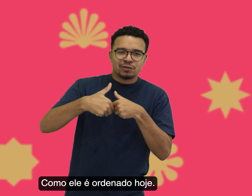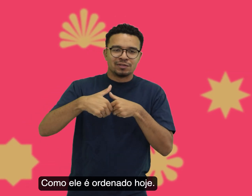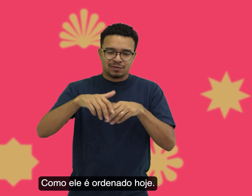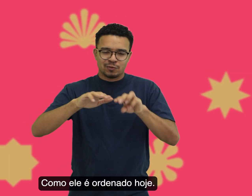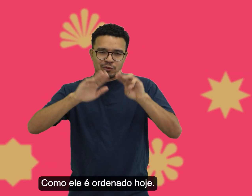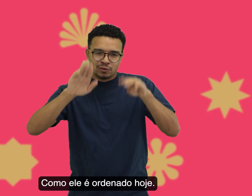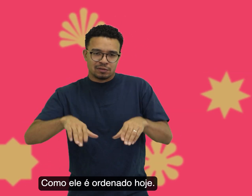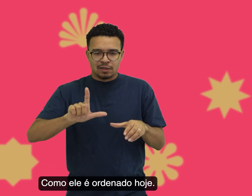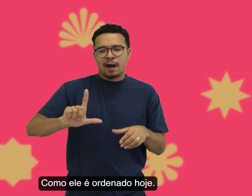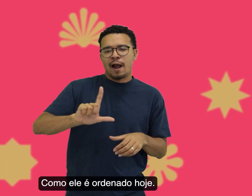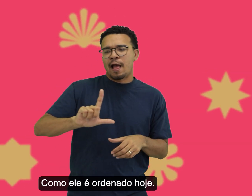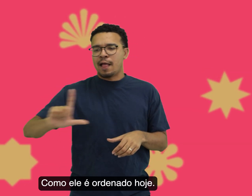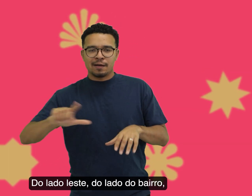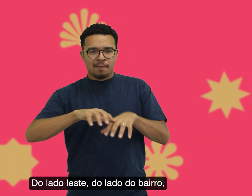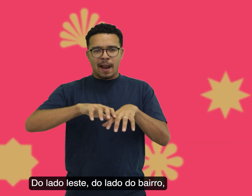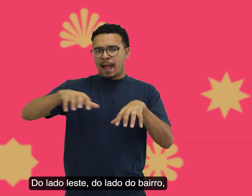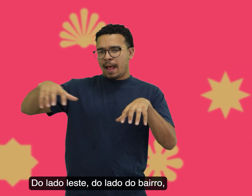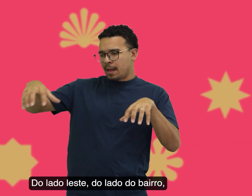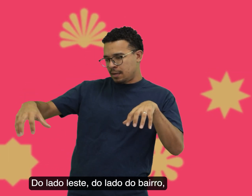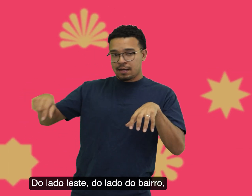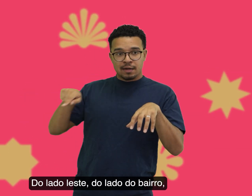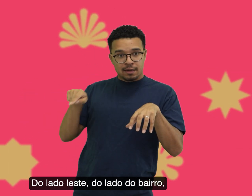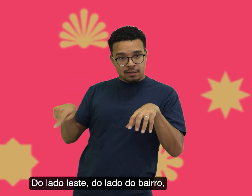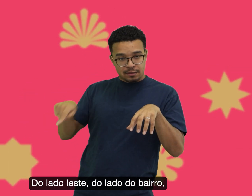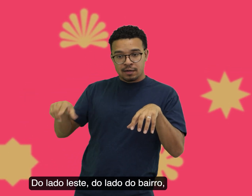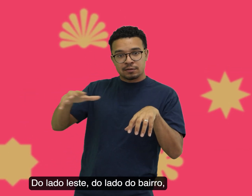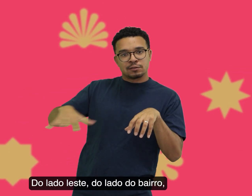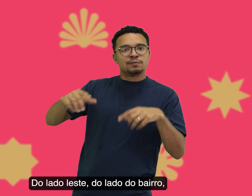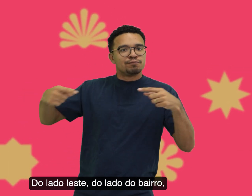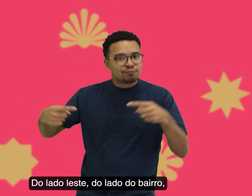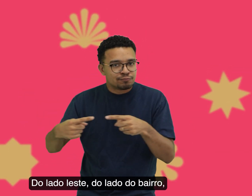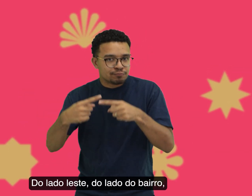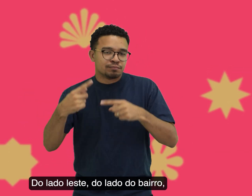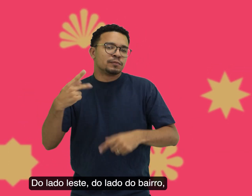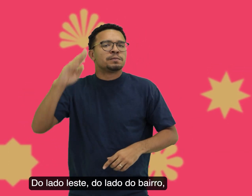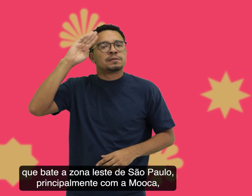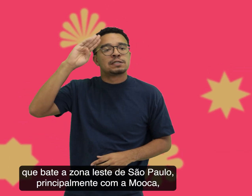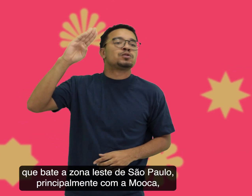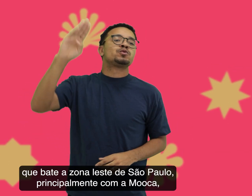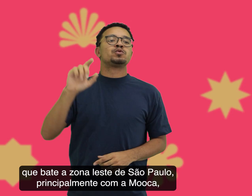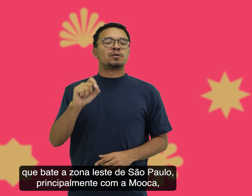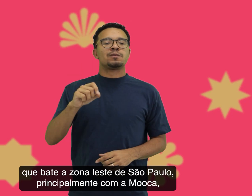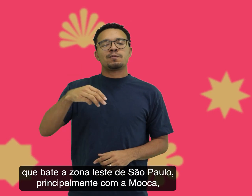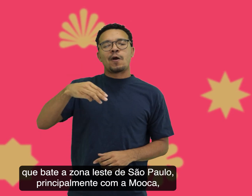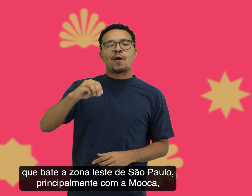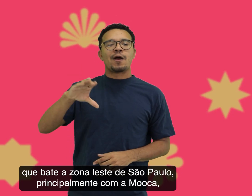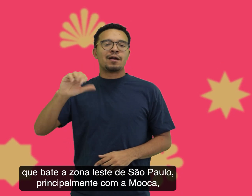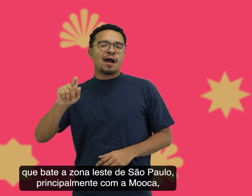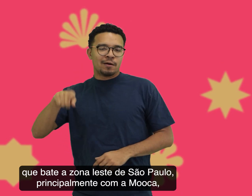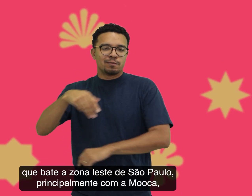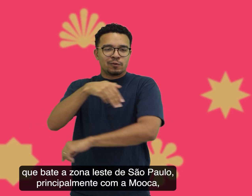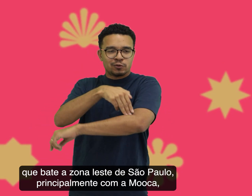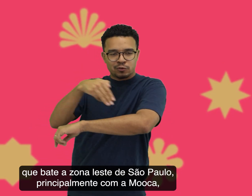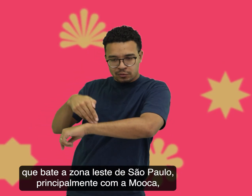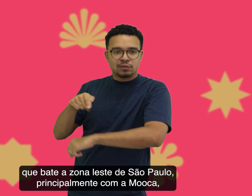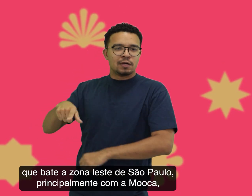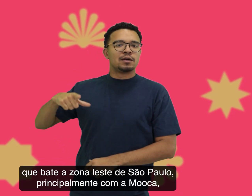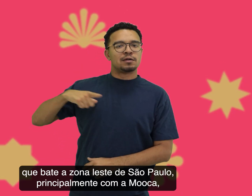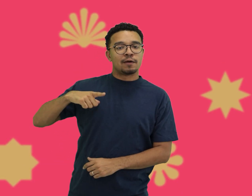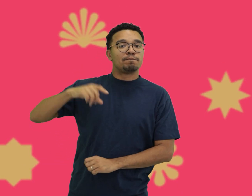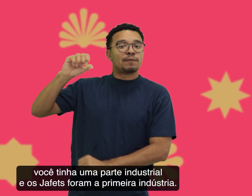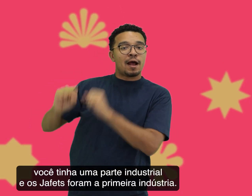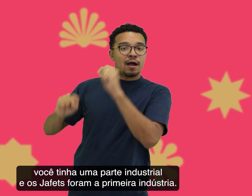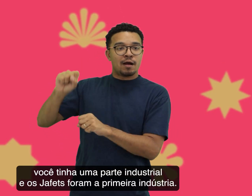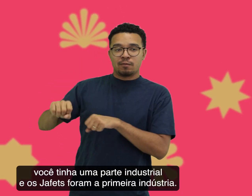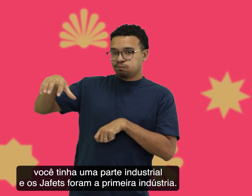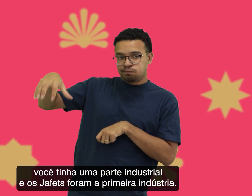existe o museu, como ele é ordenado hoje. E do lado leste, né, do lado do bairro que bate com a zona leste de São Paulo,